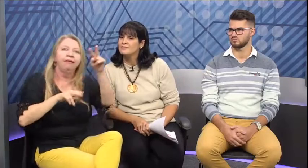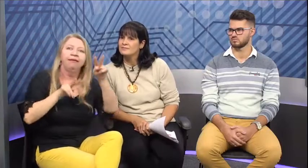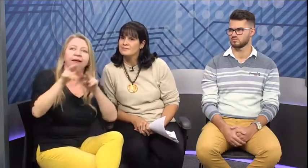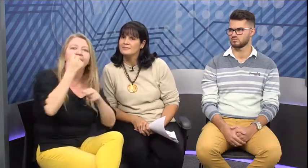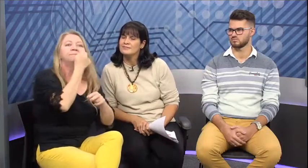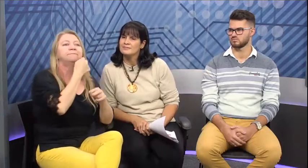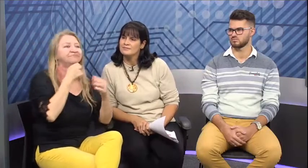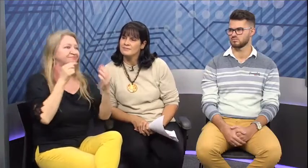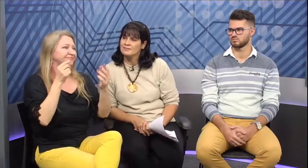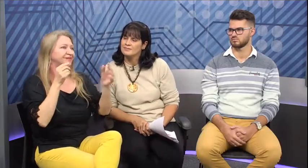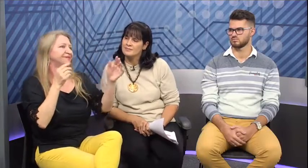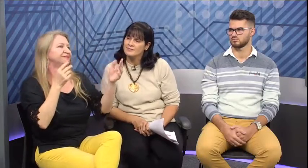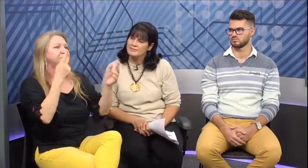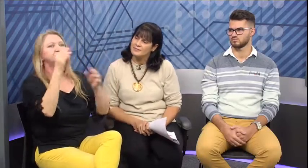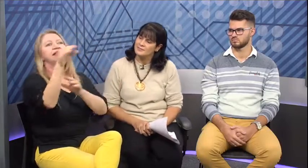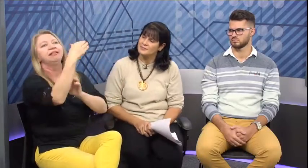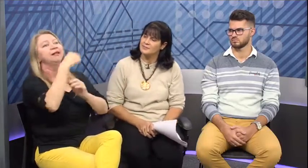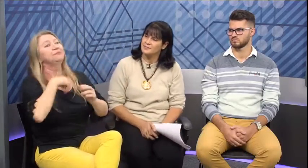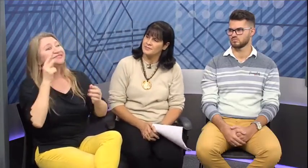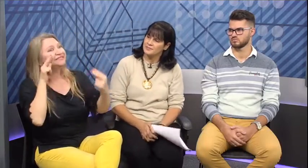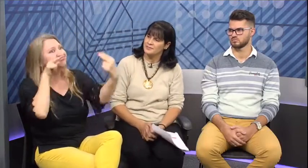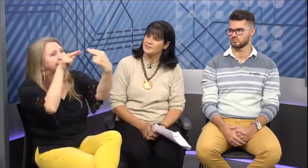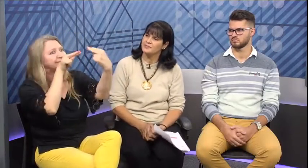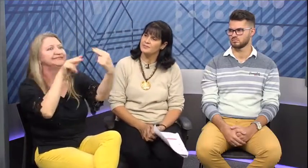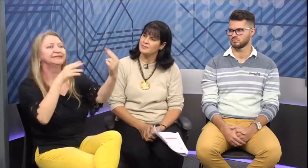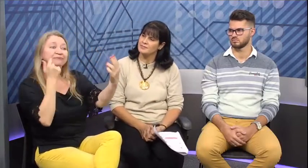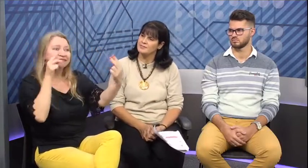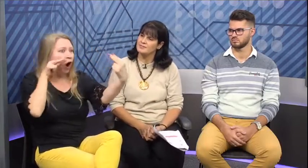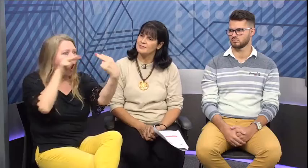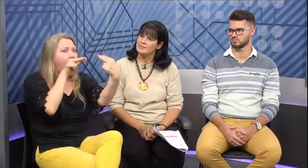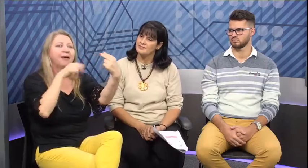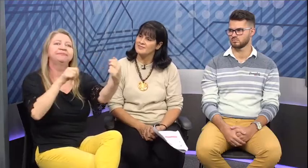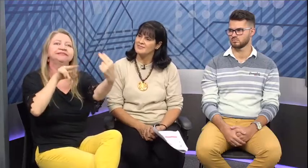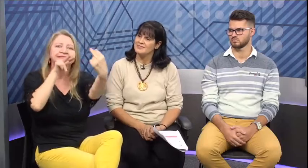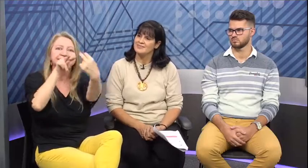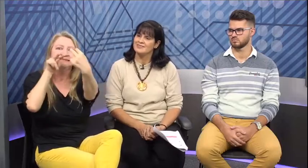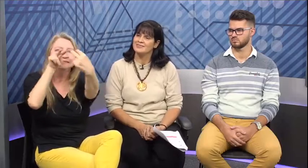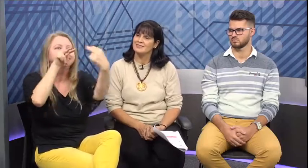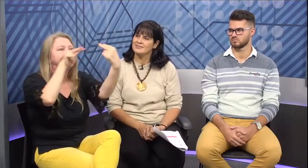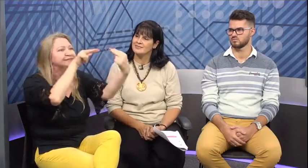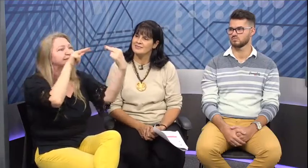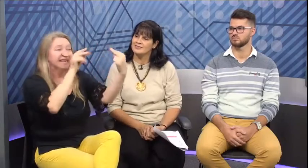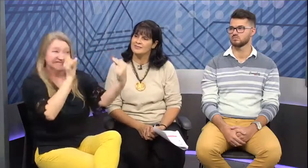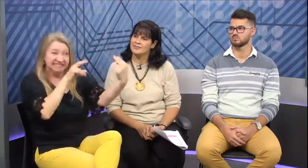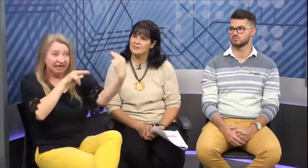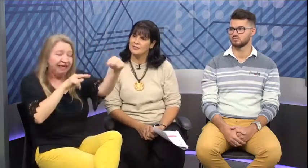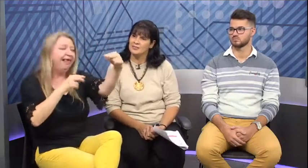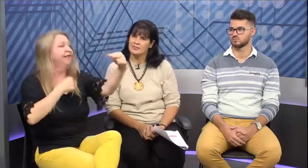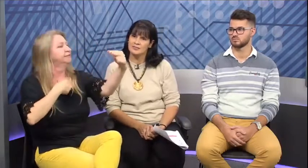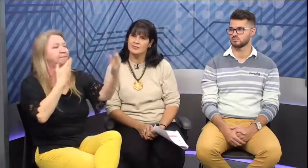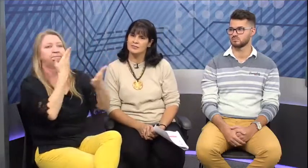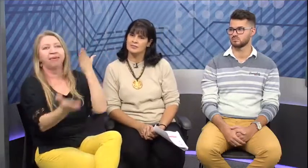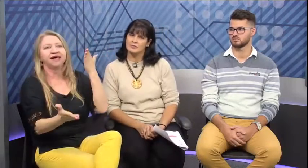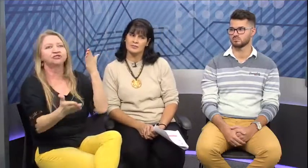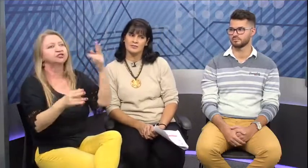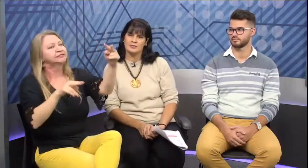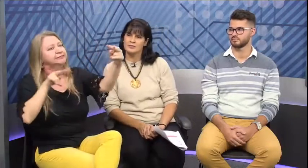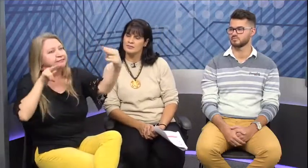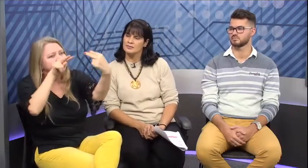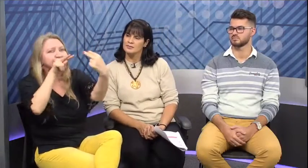na leitura orofacial para poder entender. Mas se a pessoa virava um pouquinho a cabeça, eu perdia, não é, a visão dos lábios, da face, eu